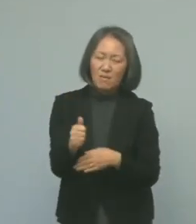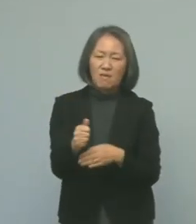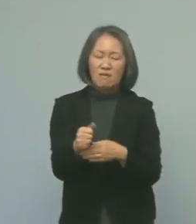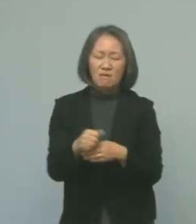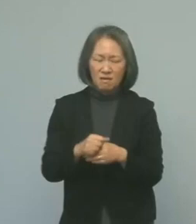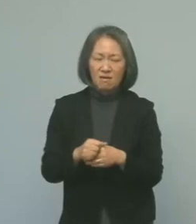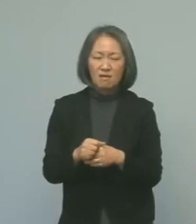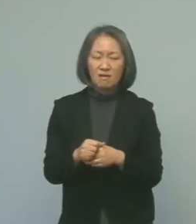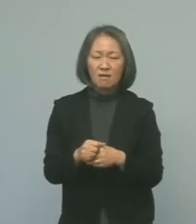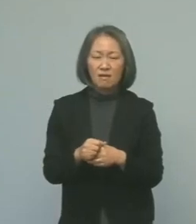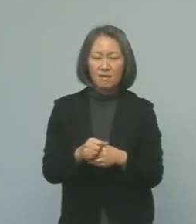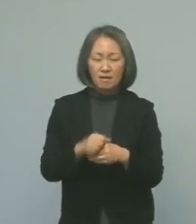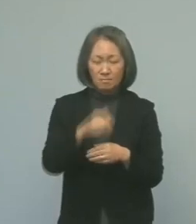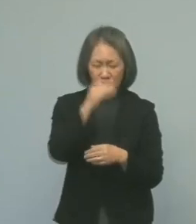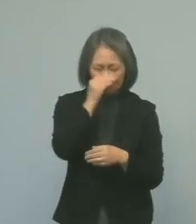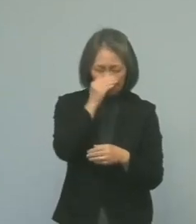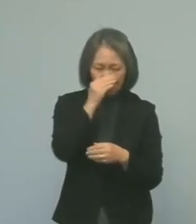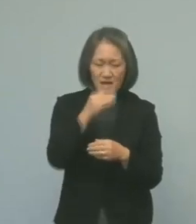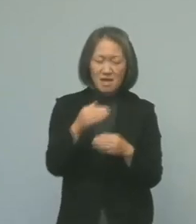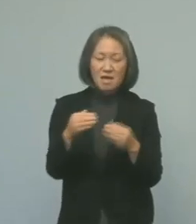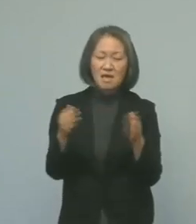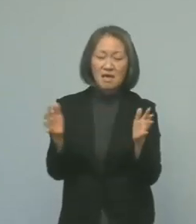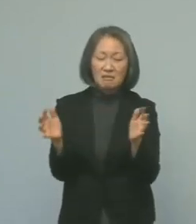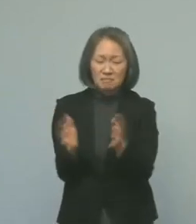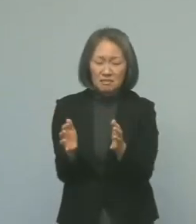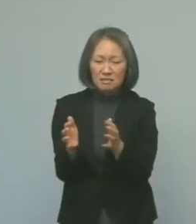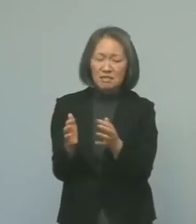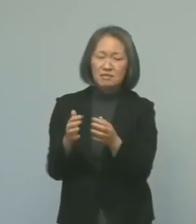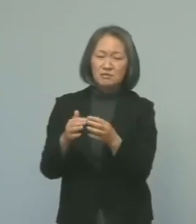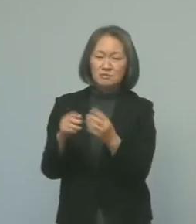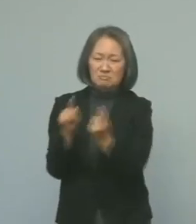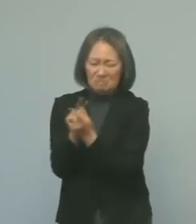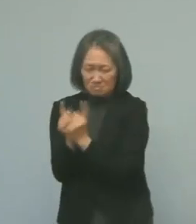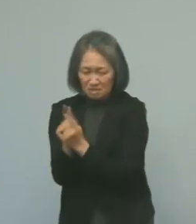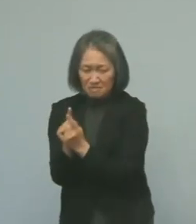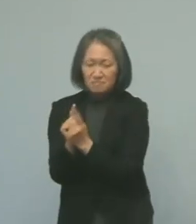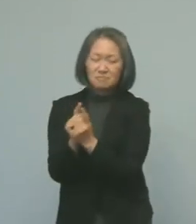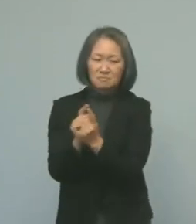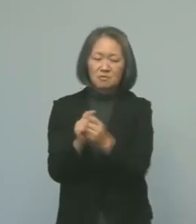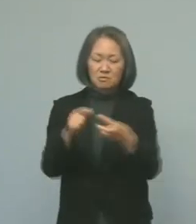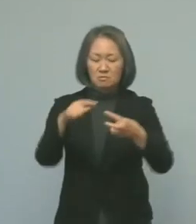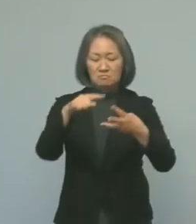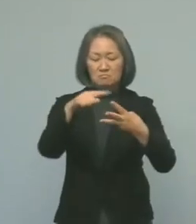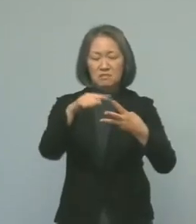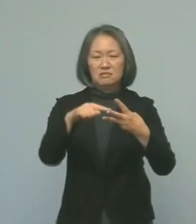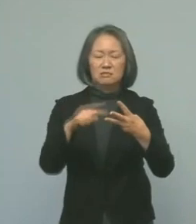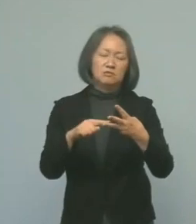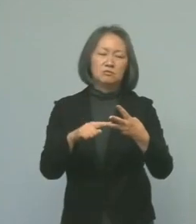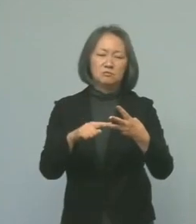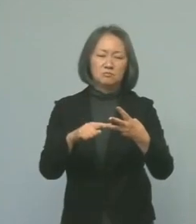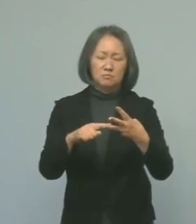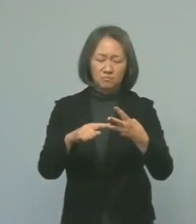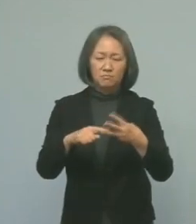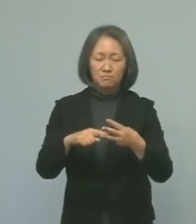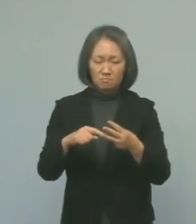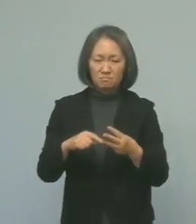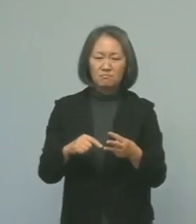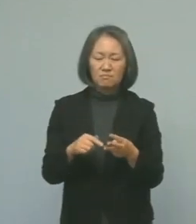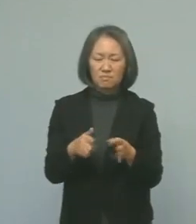密閉、密集、密接の3つの密です。環境を良くする、そし